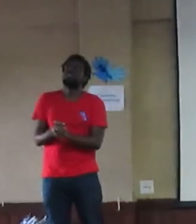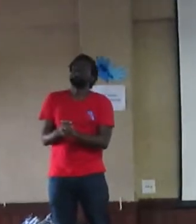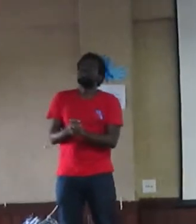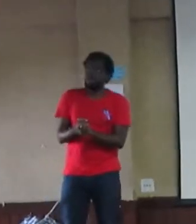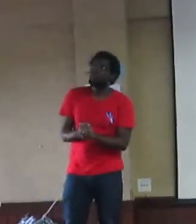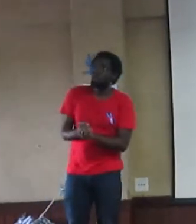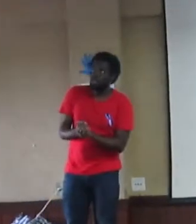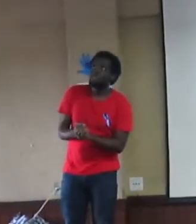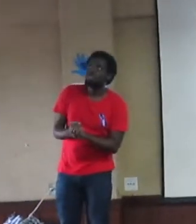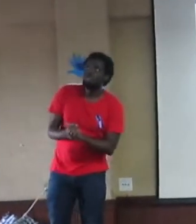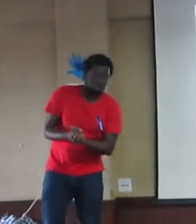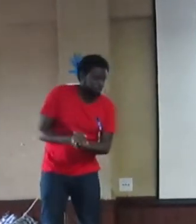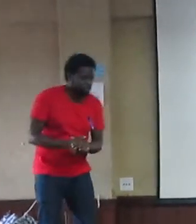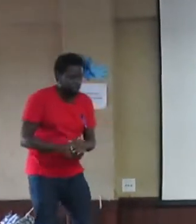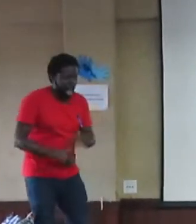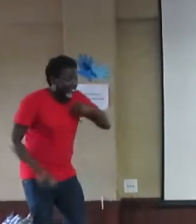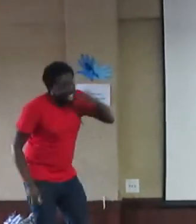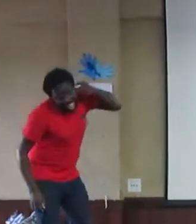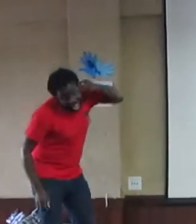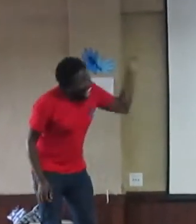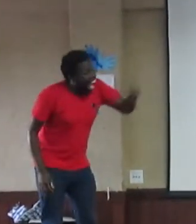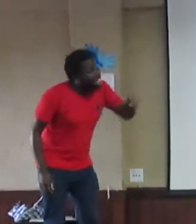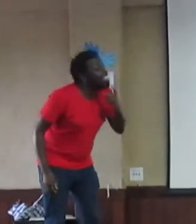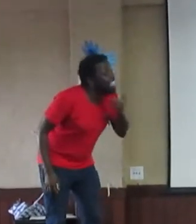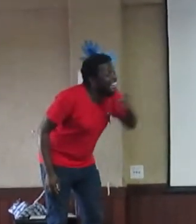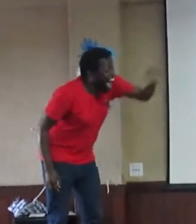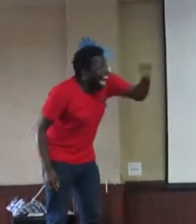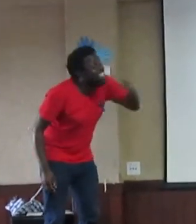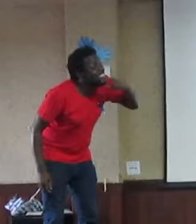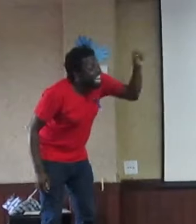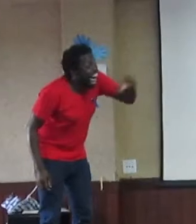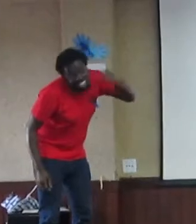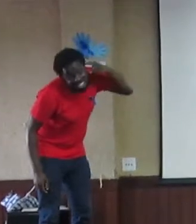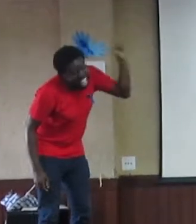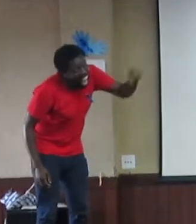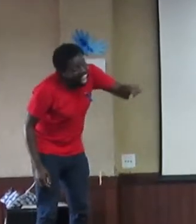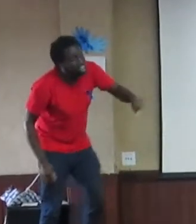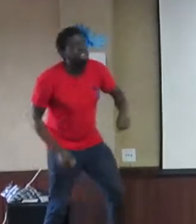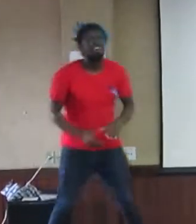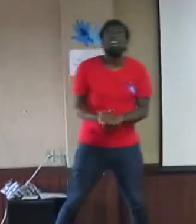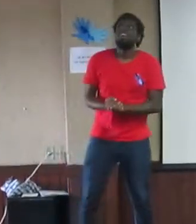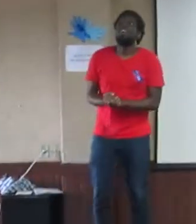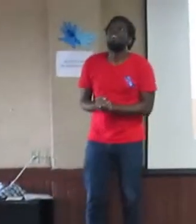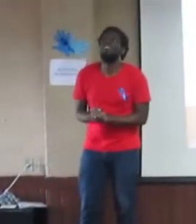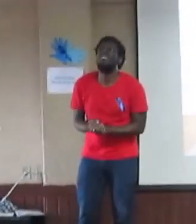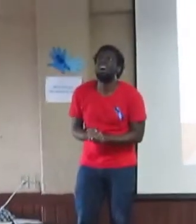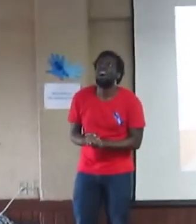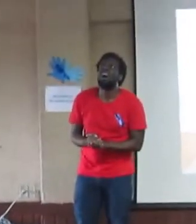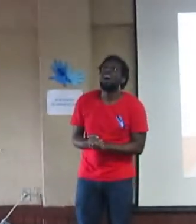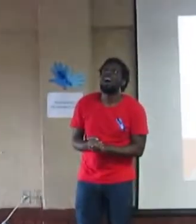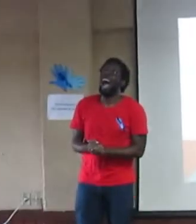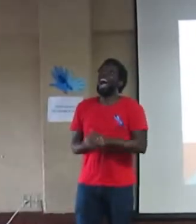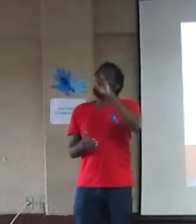O policial falou assim: Calma. Bom dia. Eu sou surda, não escuto. Ao